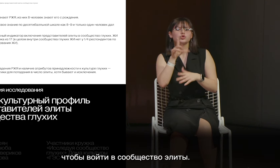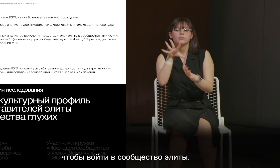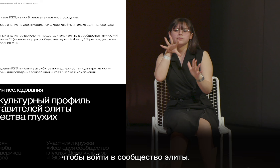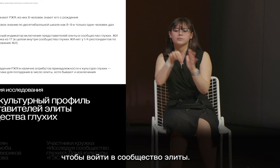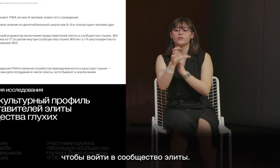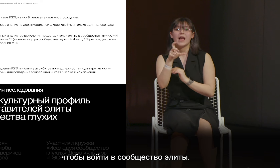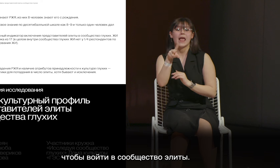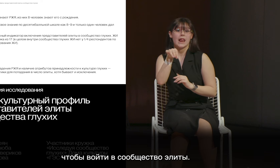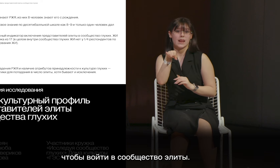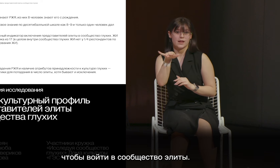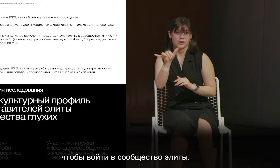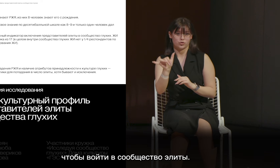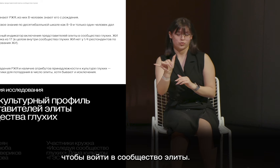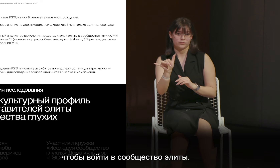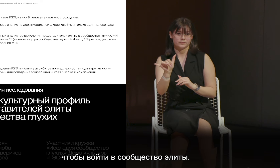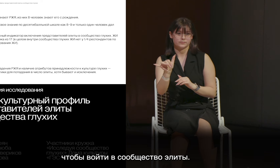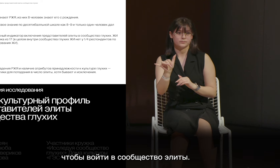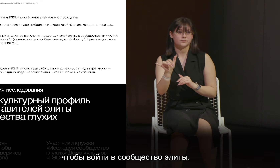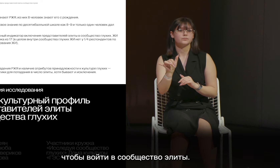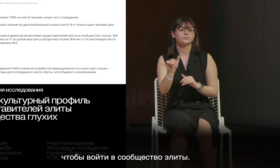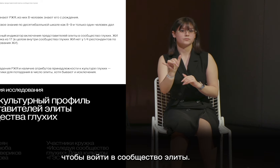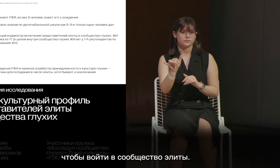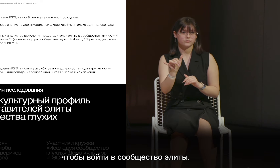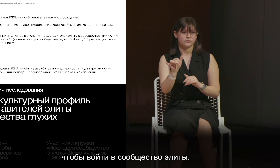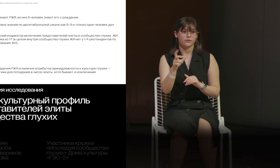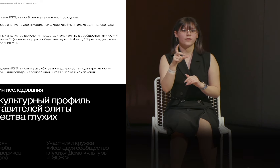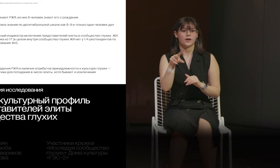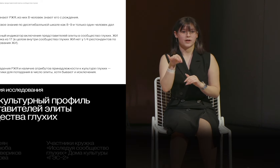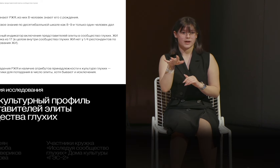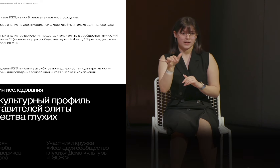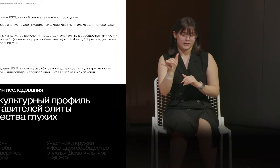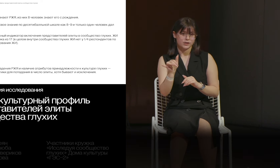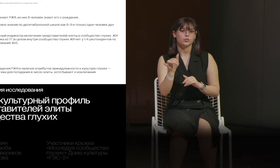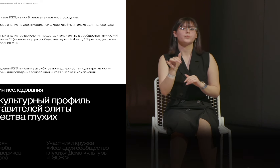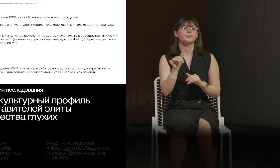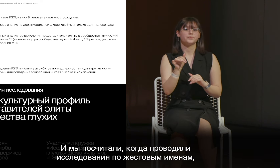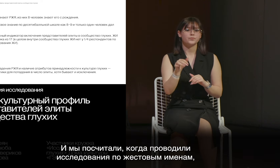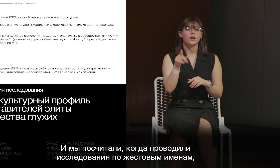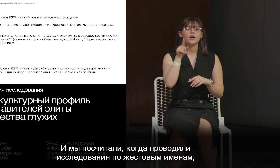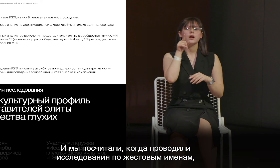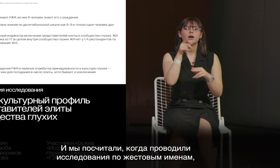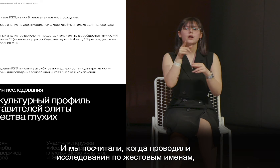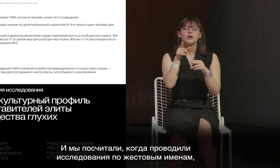очень важны для того, чтобы войти в сообщество элитных.